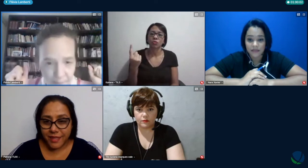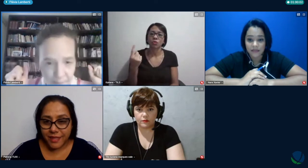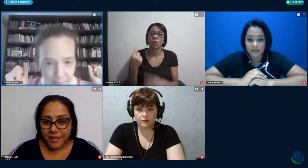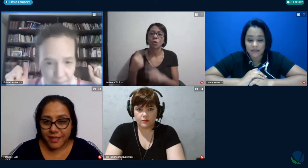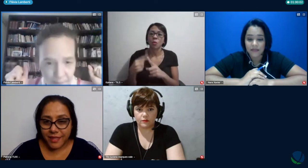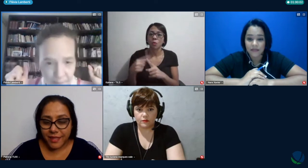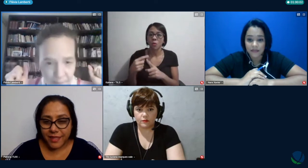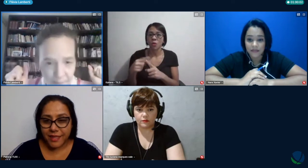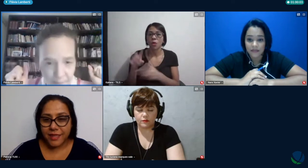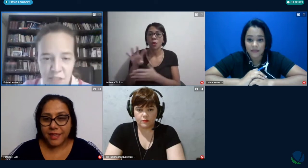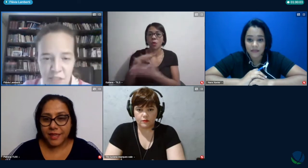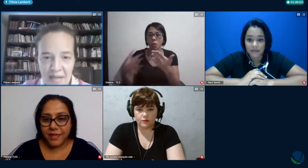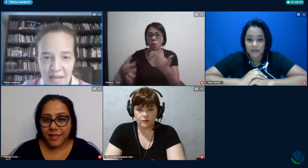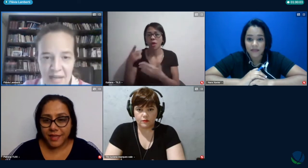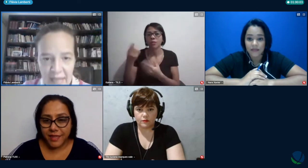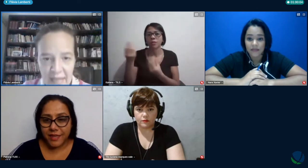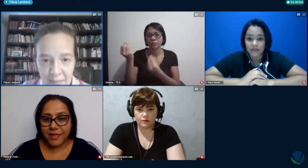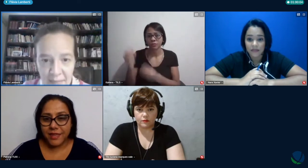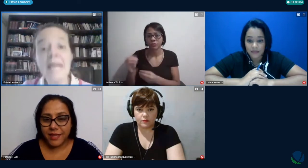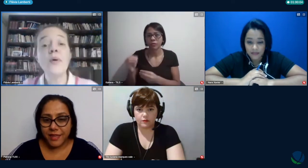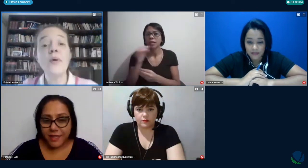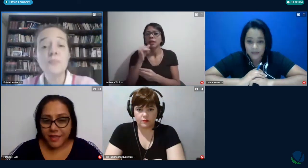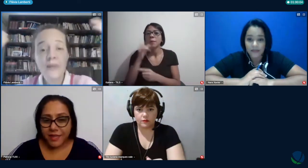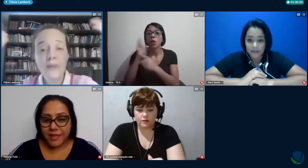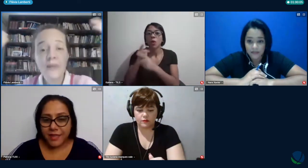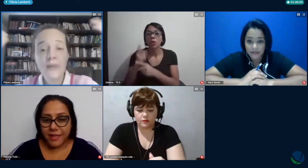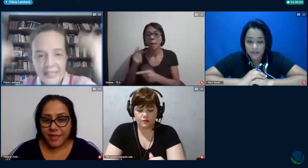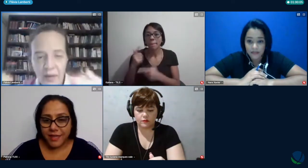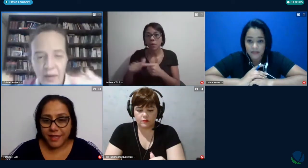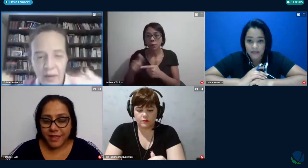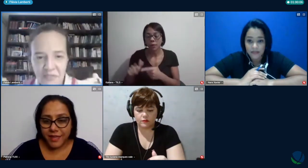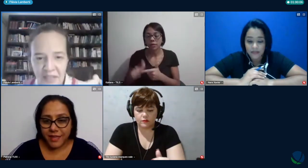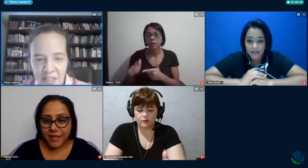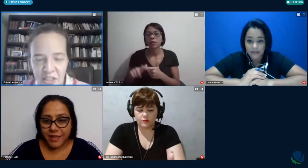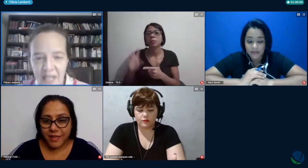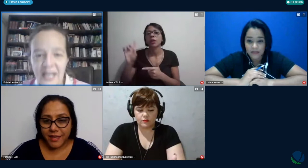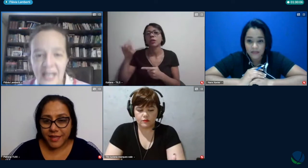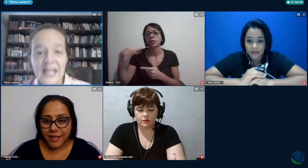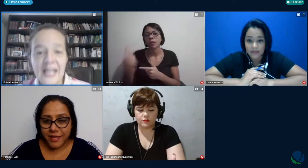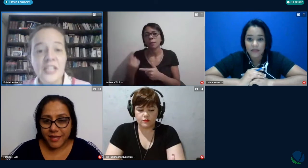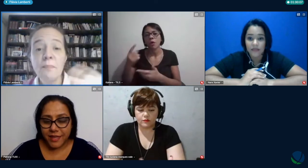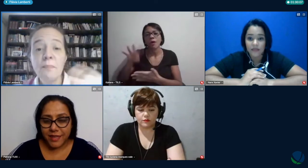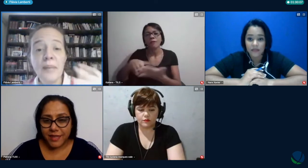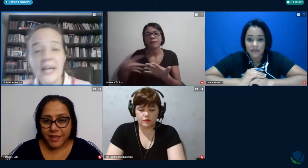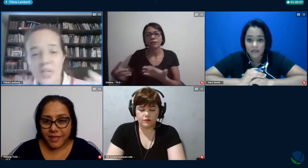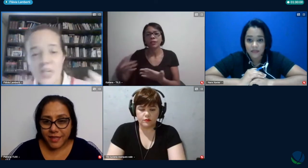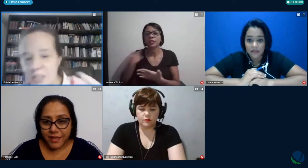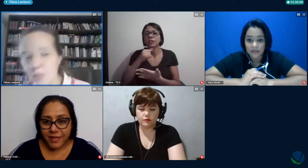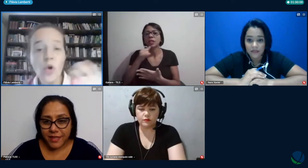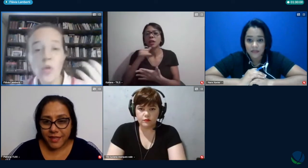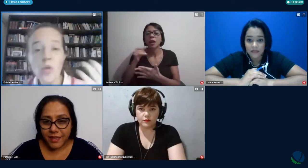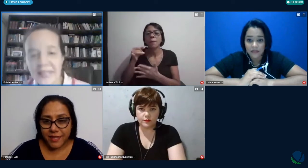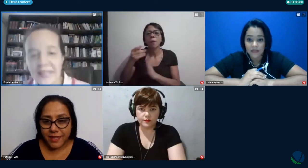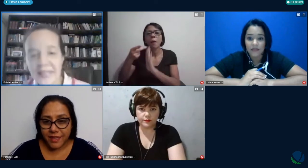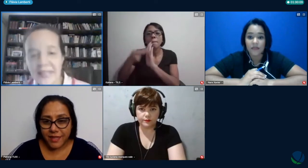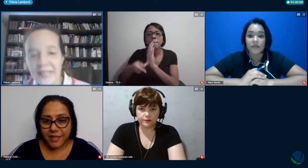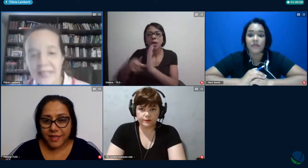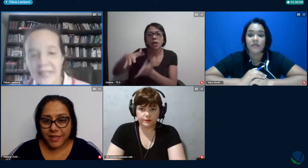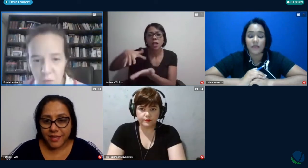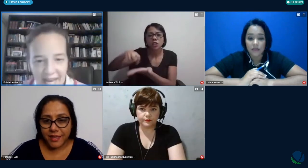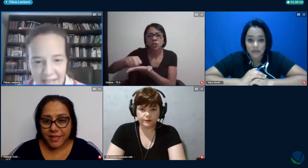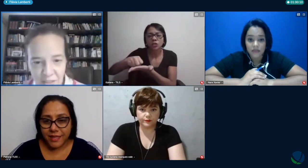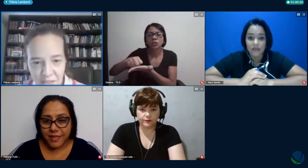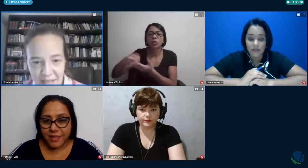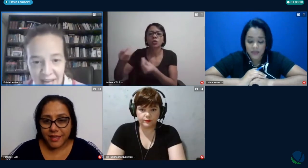você pede para identificar problemas e depois entra com aquela ficha de plano de registro e documentação